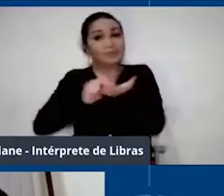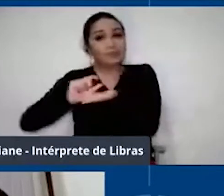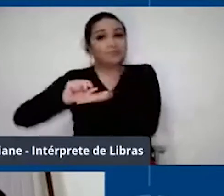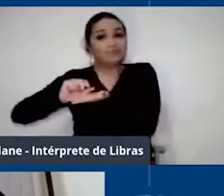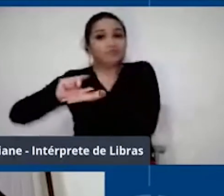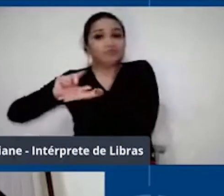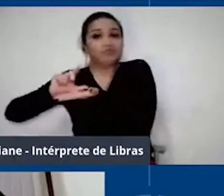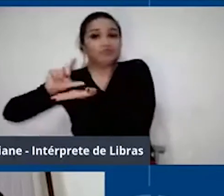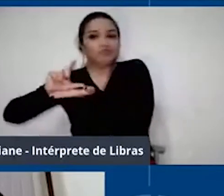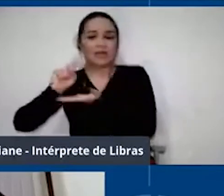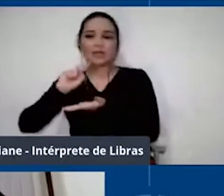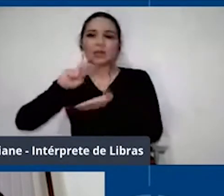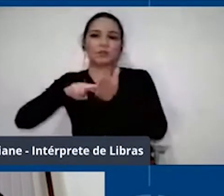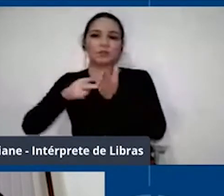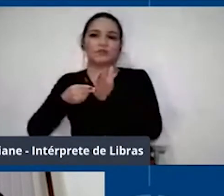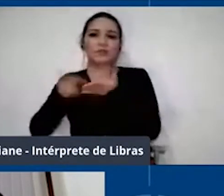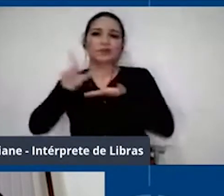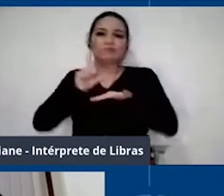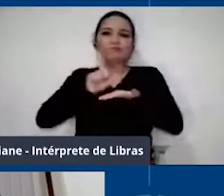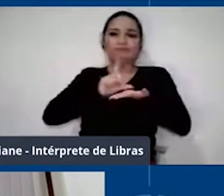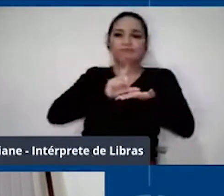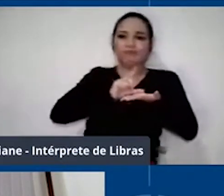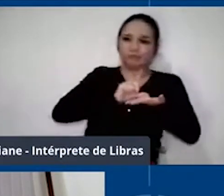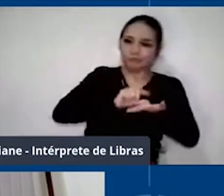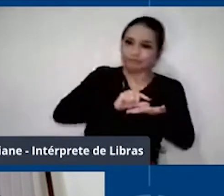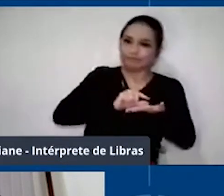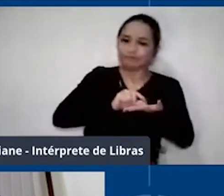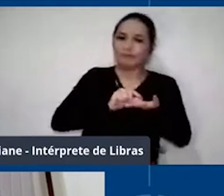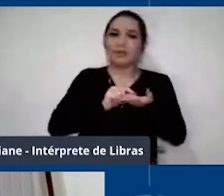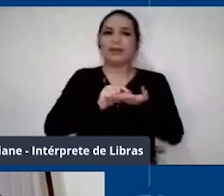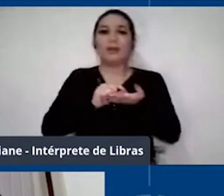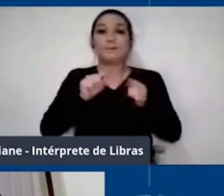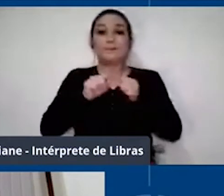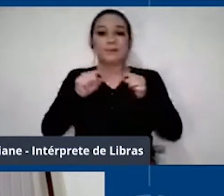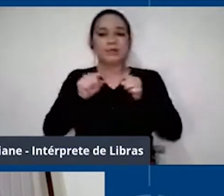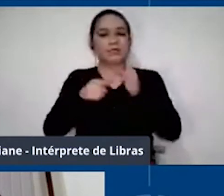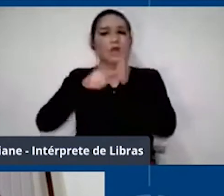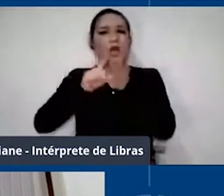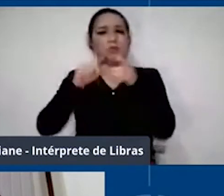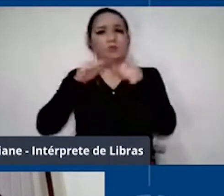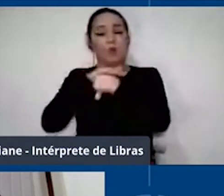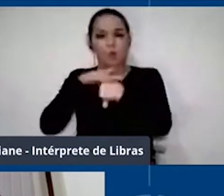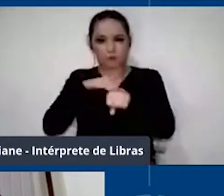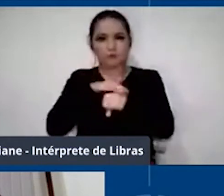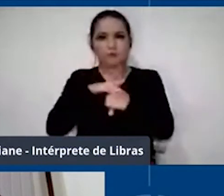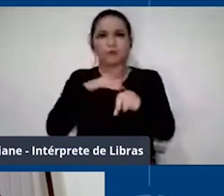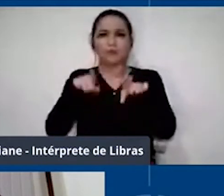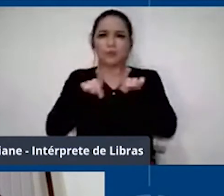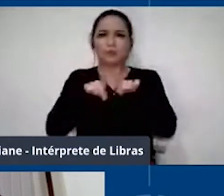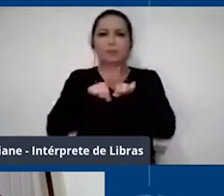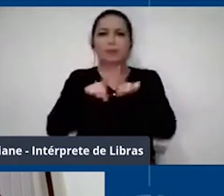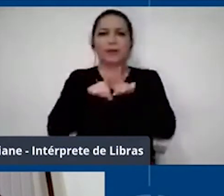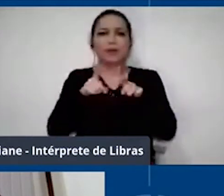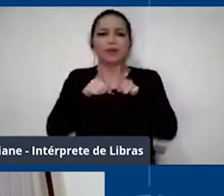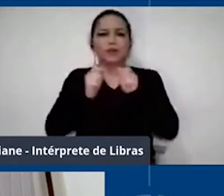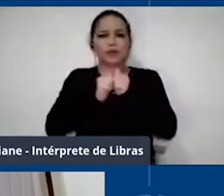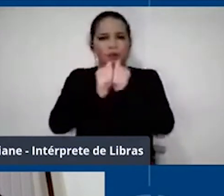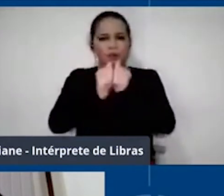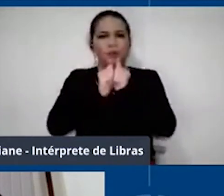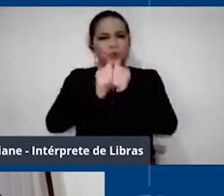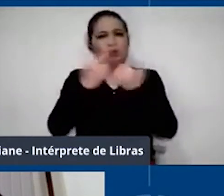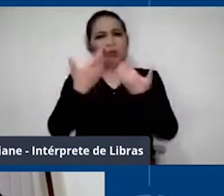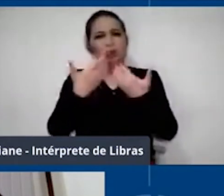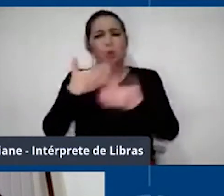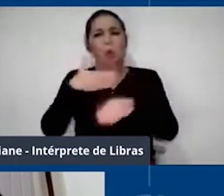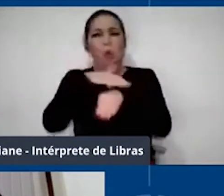uma redução, como deveria ser feito. Antes de a gente estar conversando, eu estava ali vendo com o presidente Bono, que tem